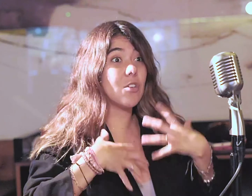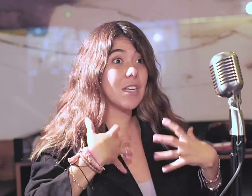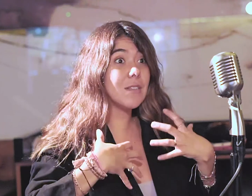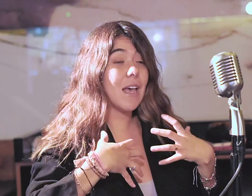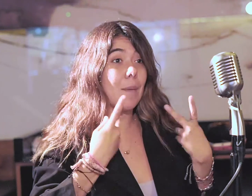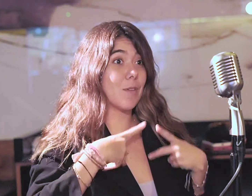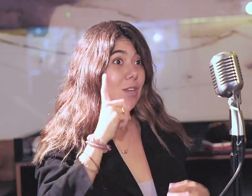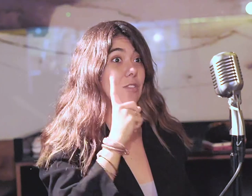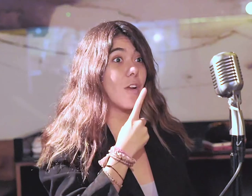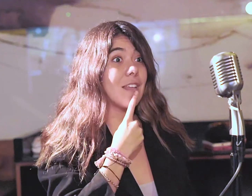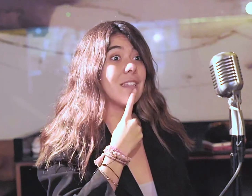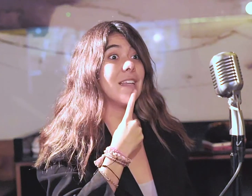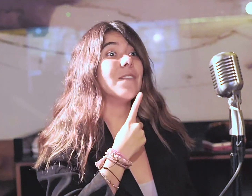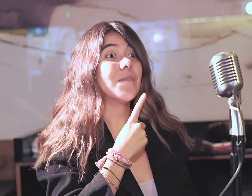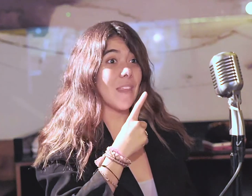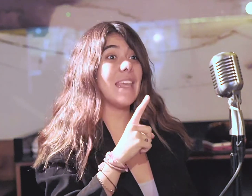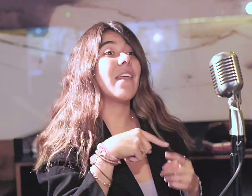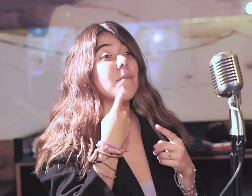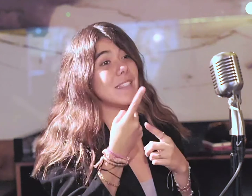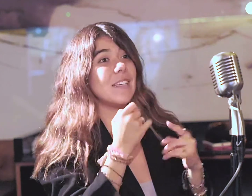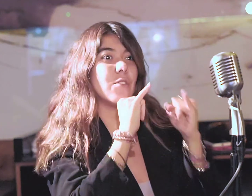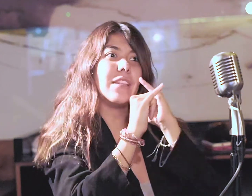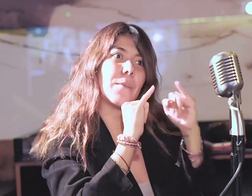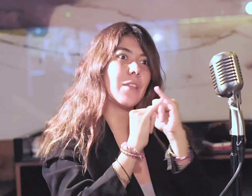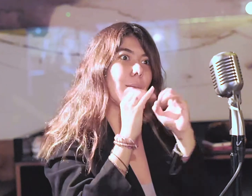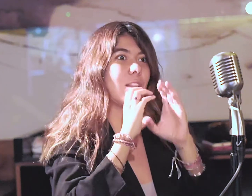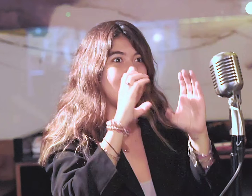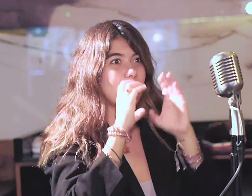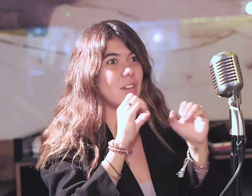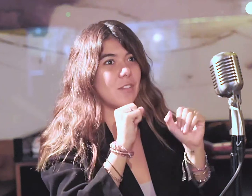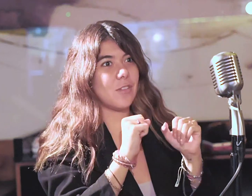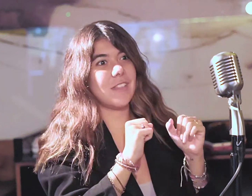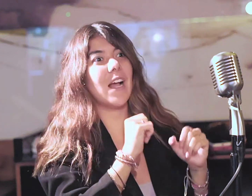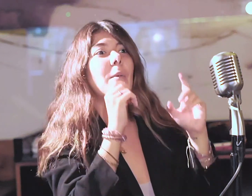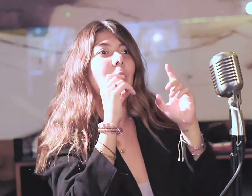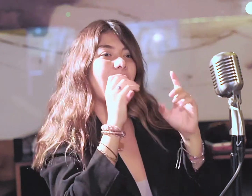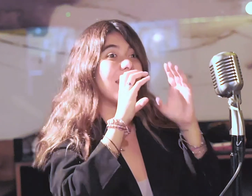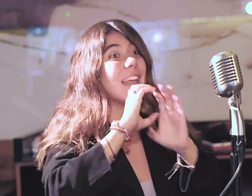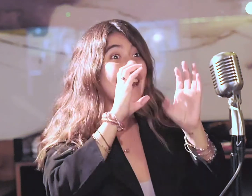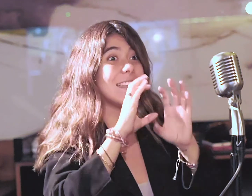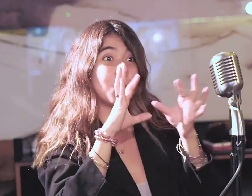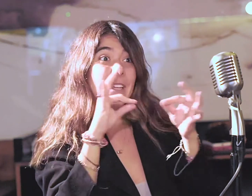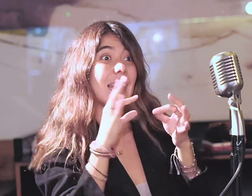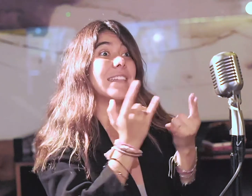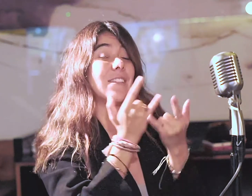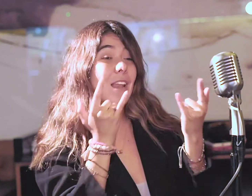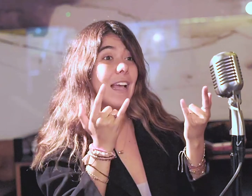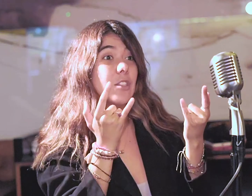vibraciones a personas sordas y además de eso interpretamos las canciones Entonces era como cantarles y Cuál es la